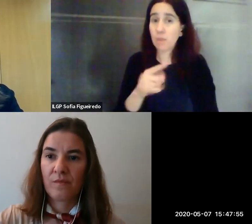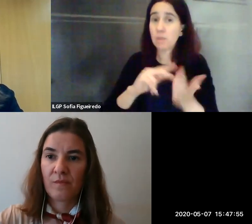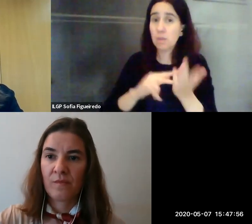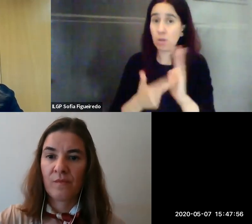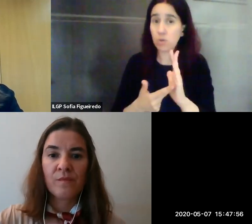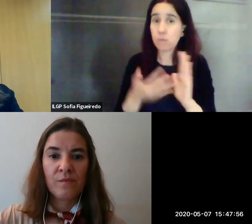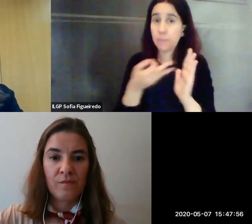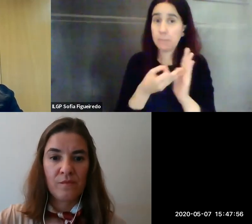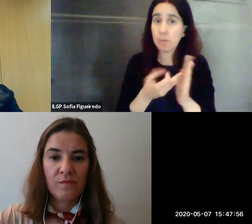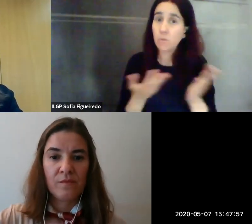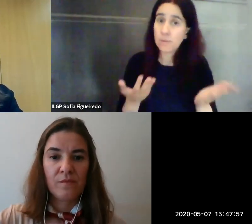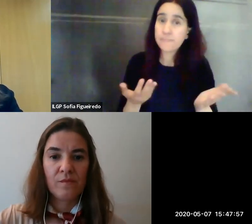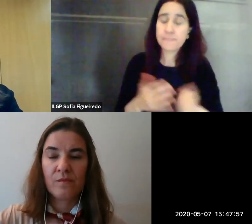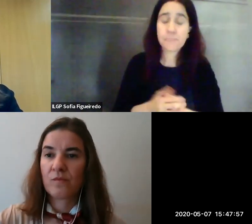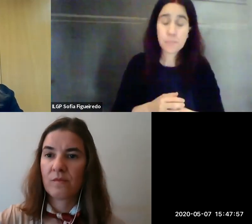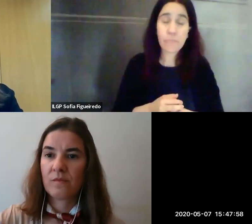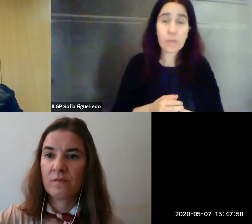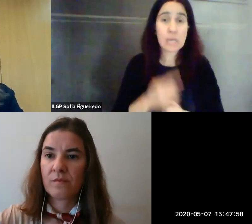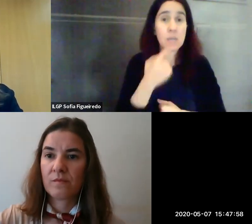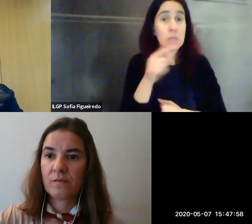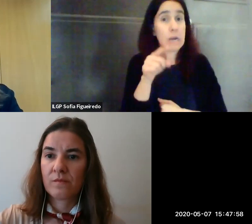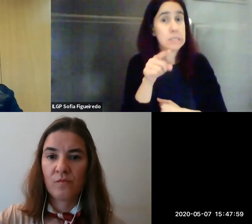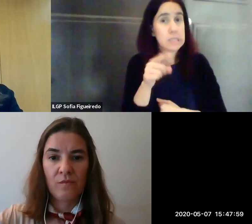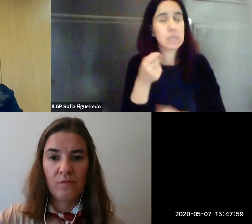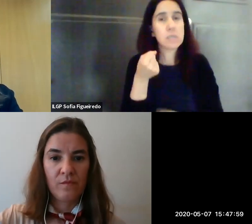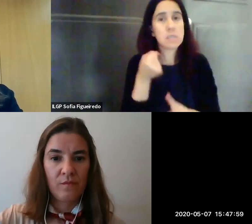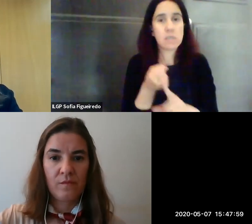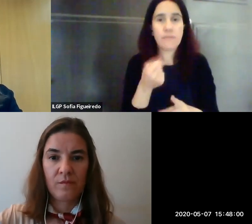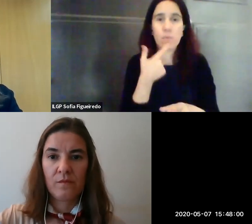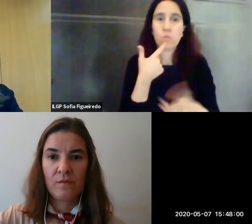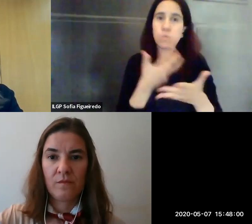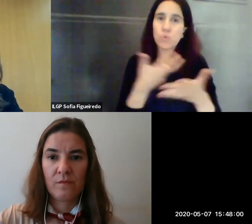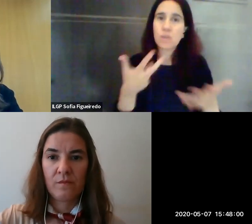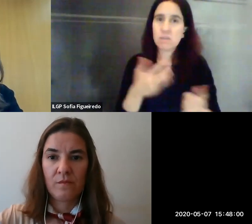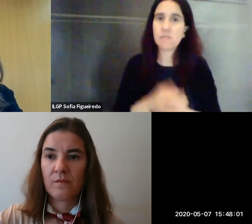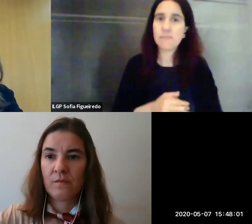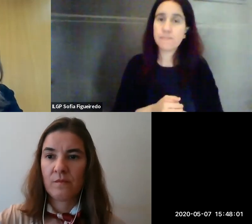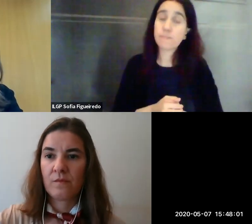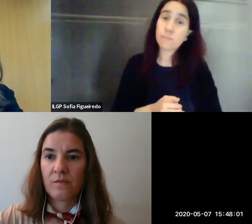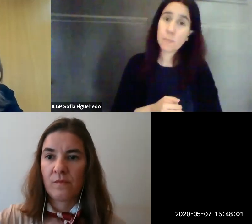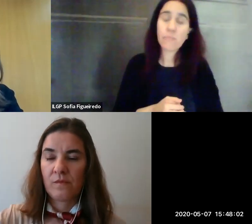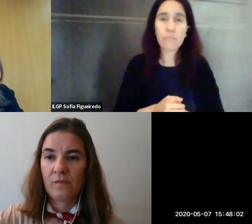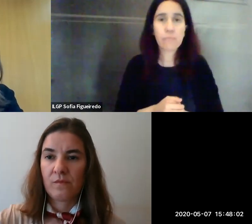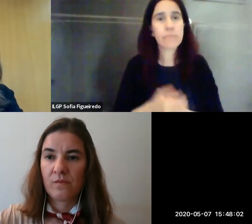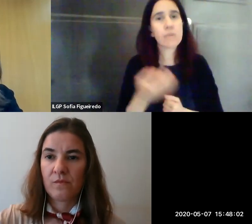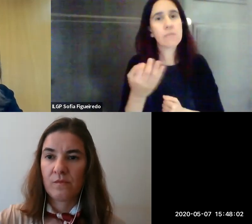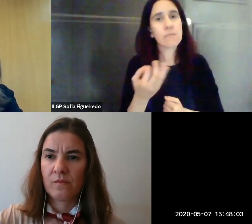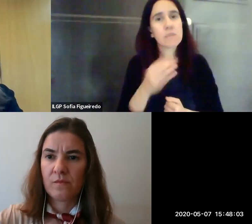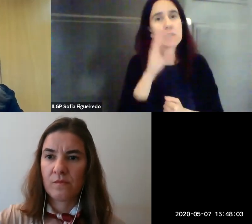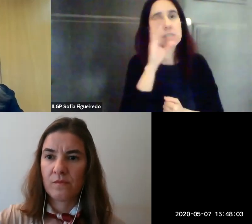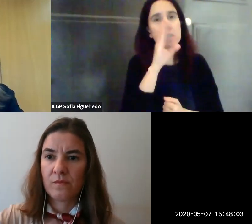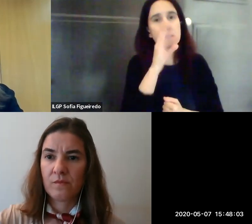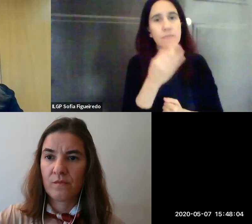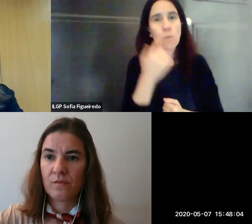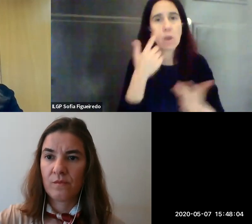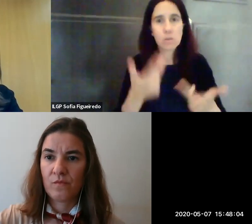utilizar, não é? E, portanto, eu diria que aí o desafio é muito grande. Se conseguirmos